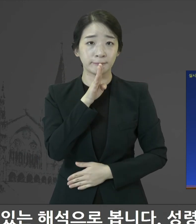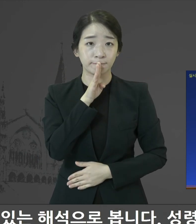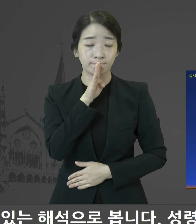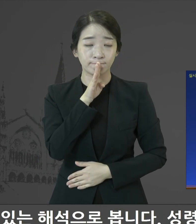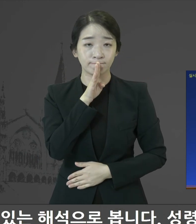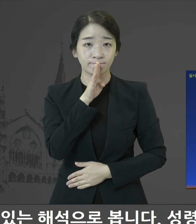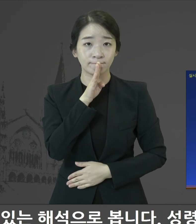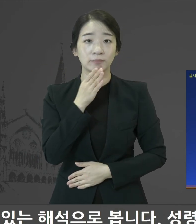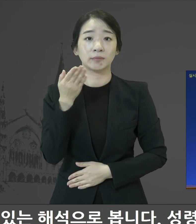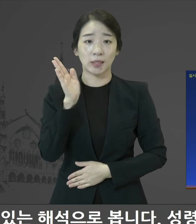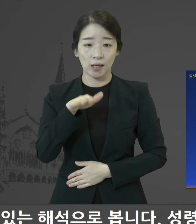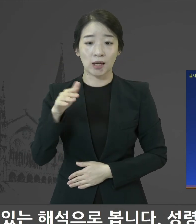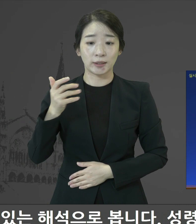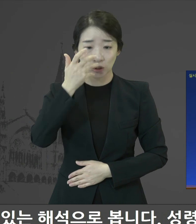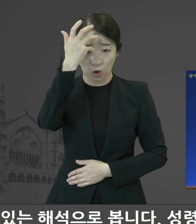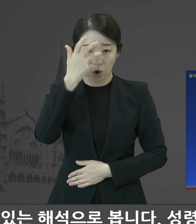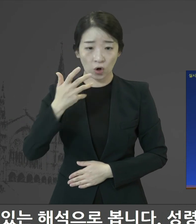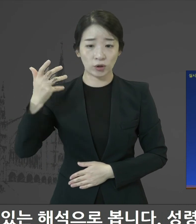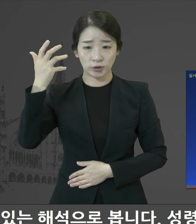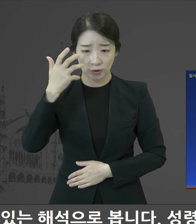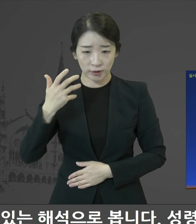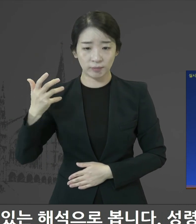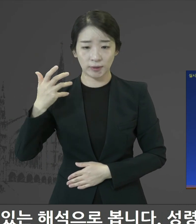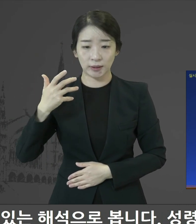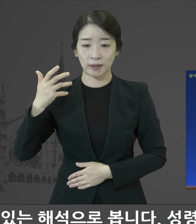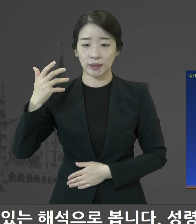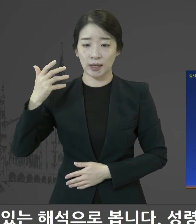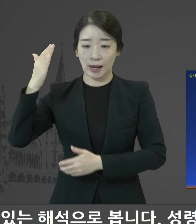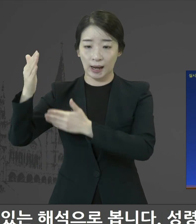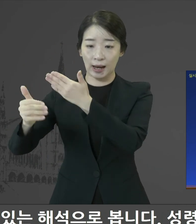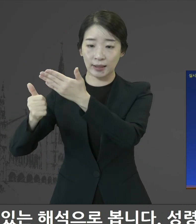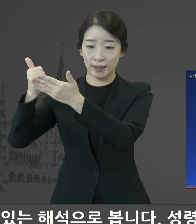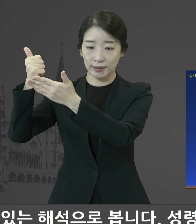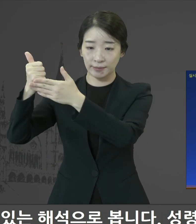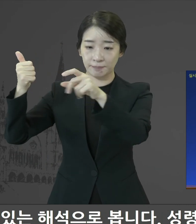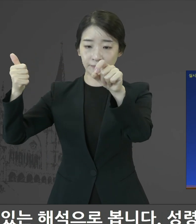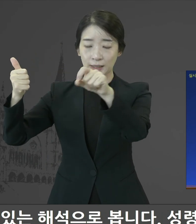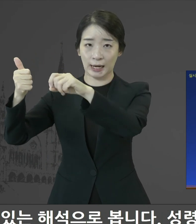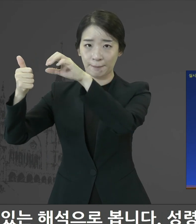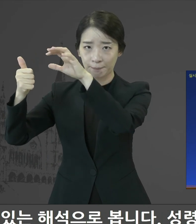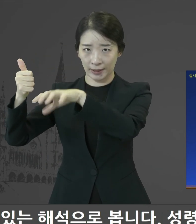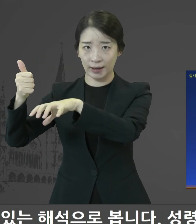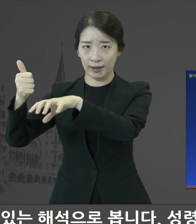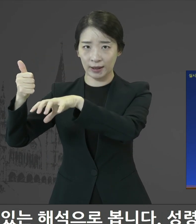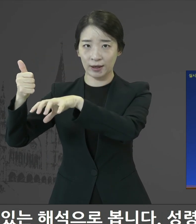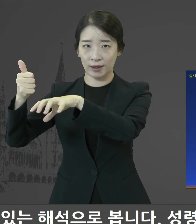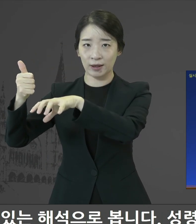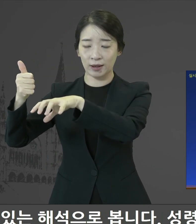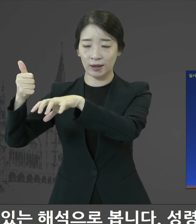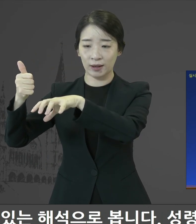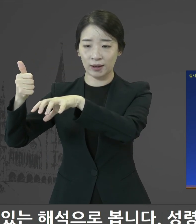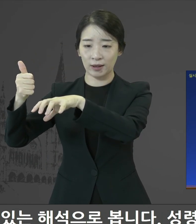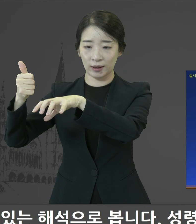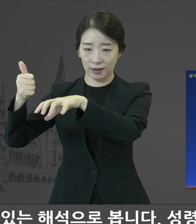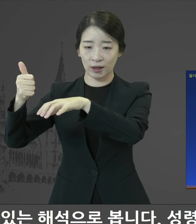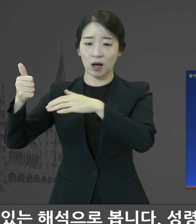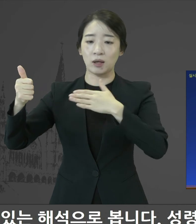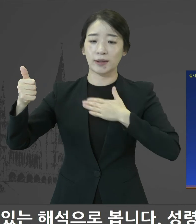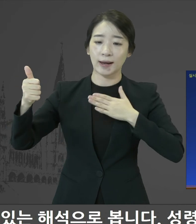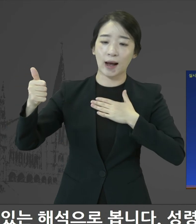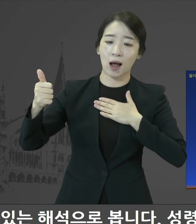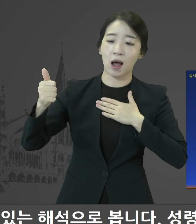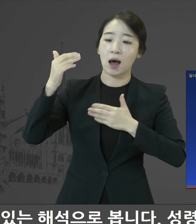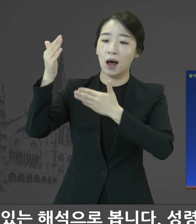성령님께서 하나님 아버지 앞에 재판장이신 예수님 앞에 우리가 섰을 때 우리를 증언해